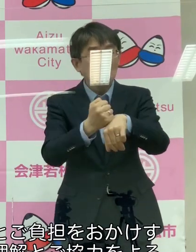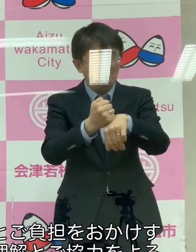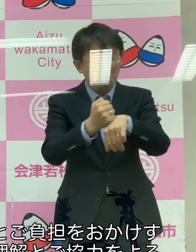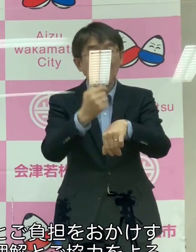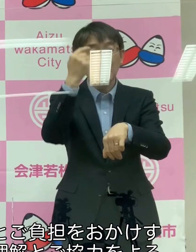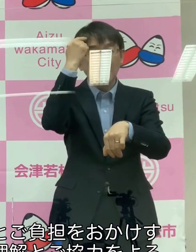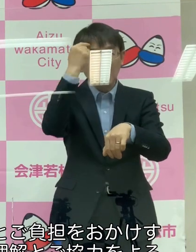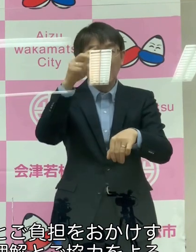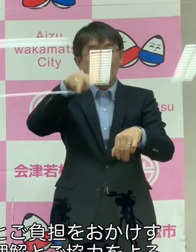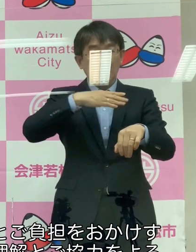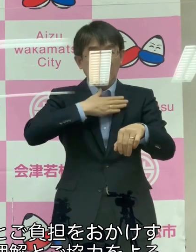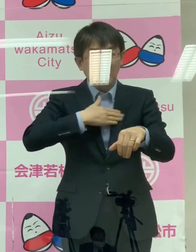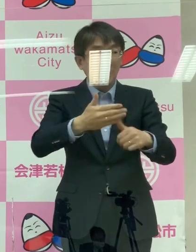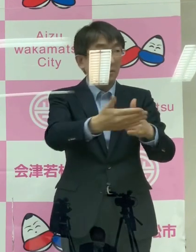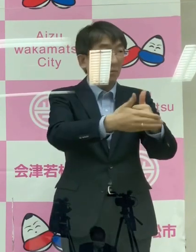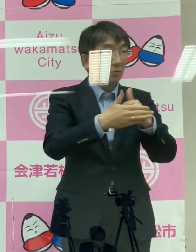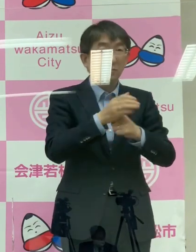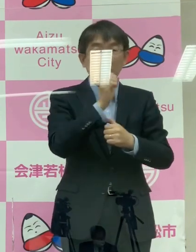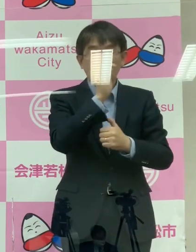をよろしくお願いいたします。